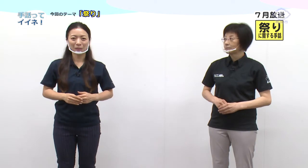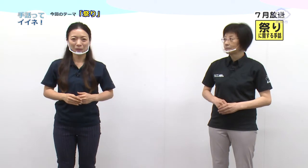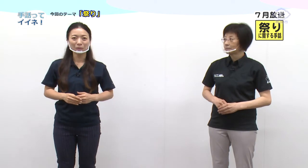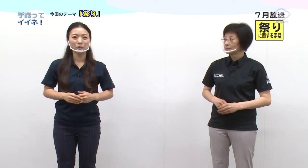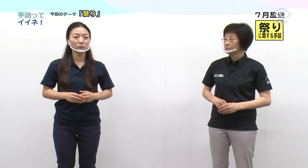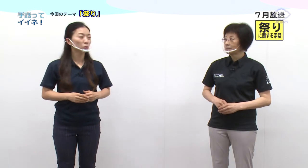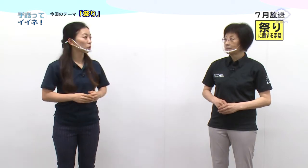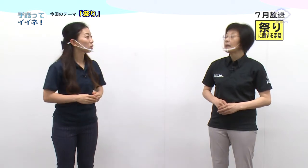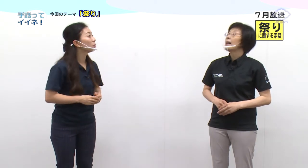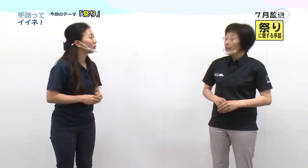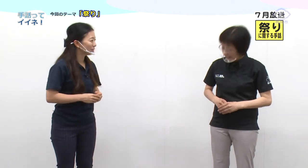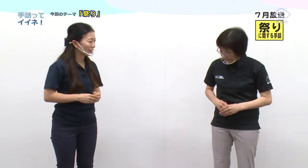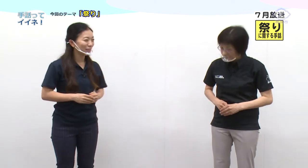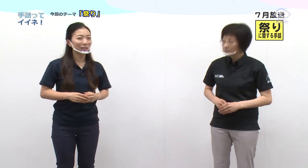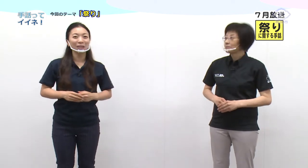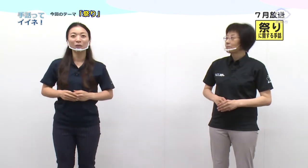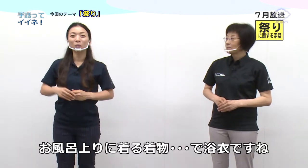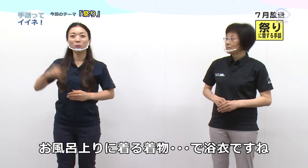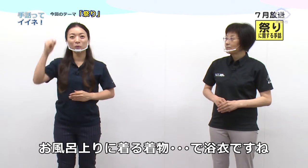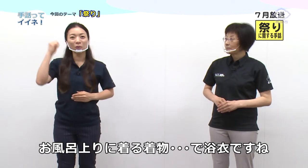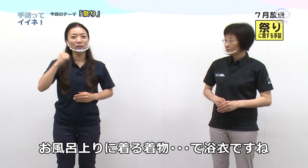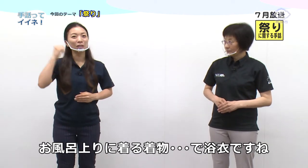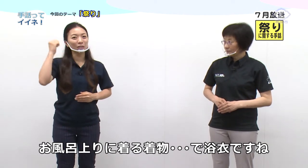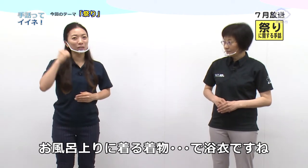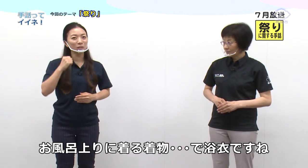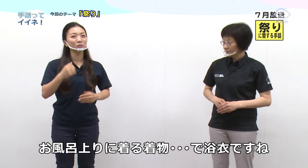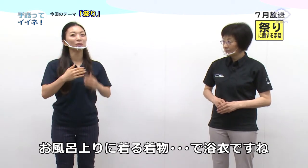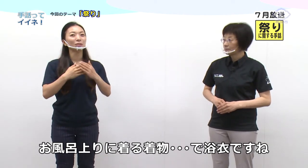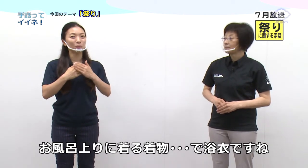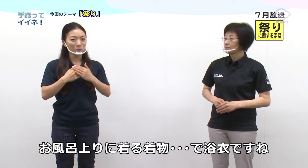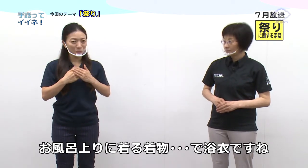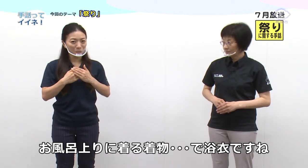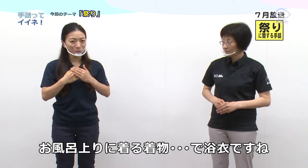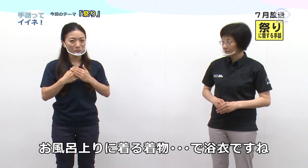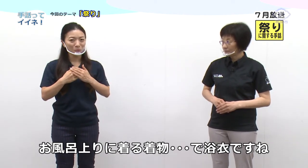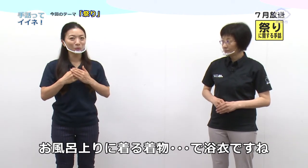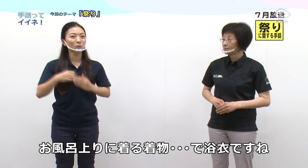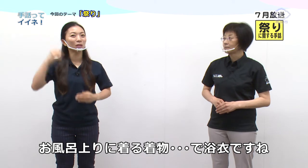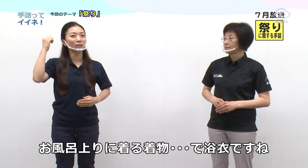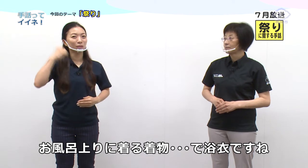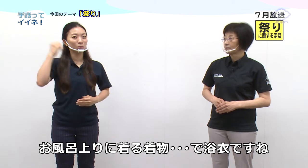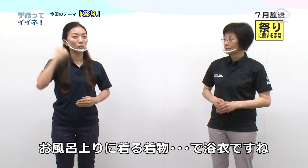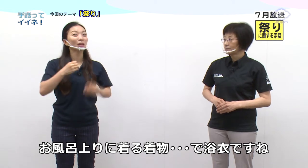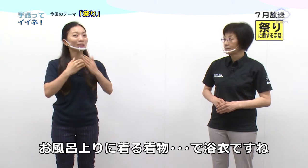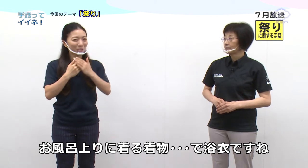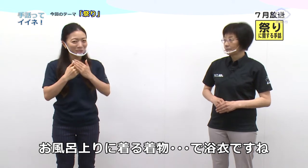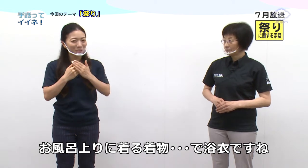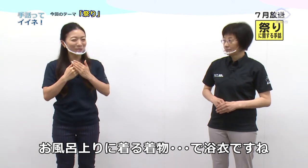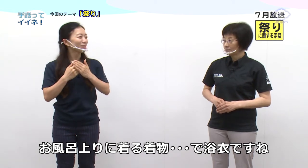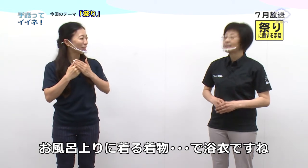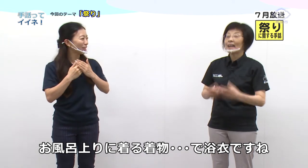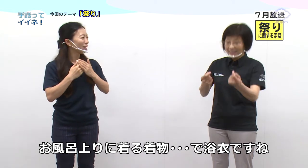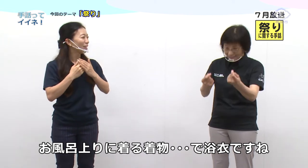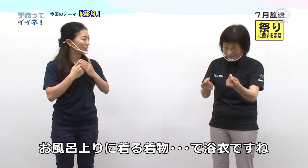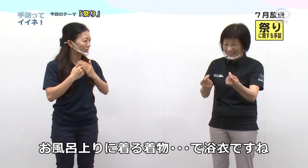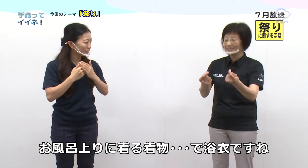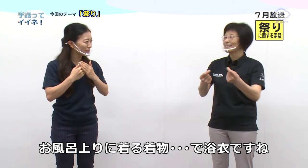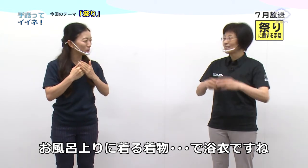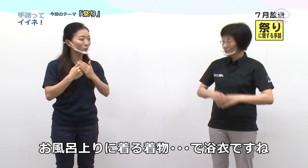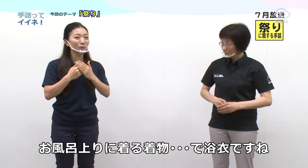はい、ではちょっとやってみますね。はい、お風呂上がりに着る着物ということで浴衣ですね。 はい、そうです。 はい、これは